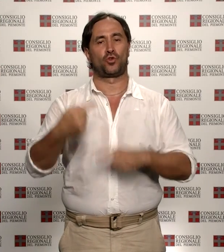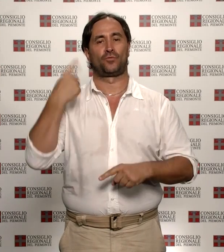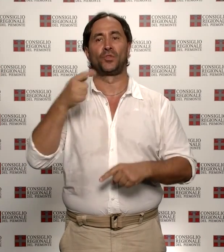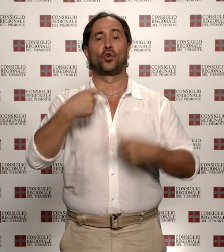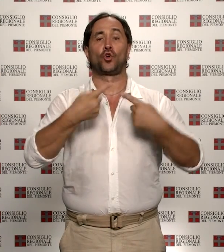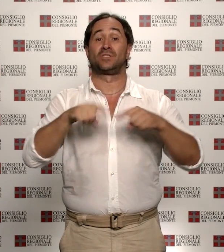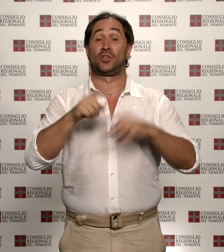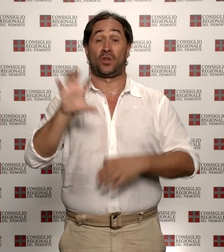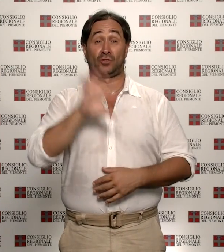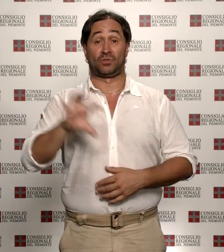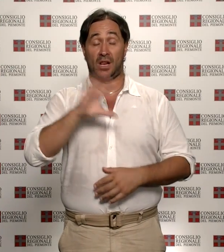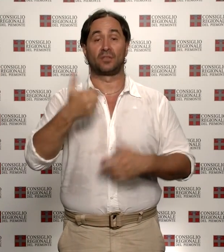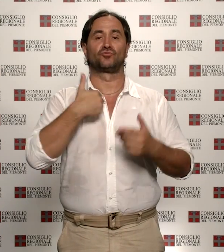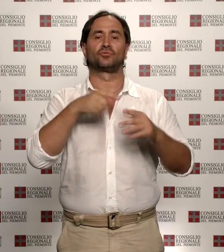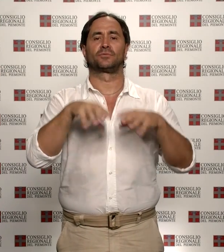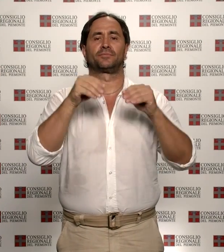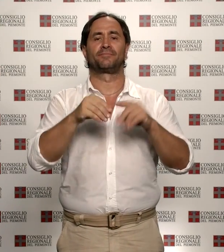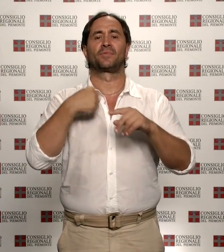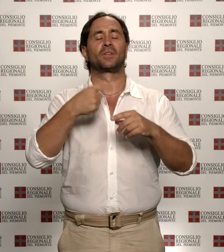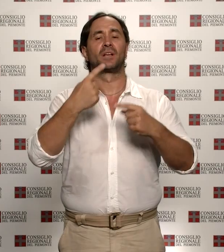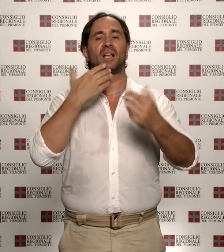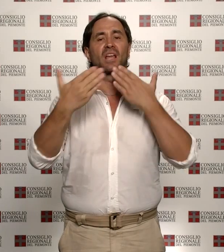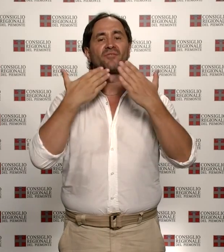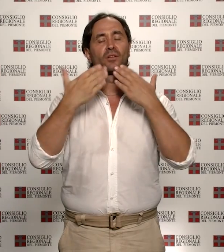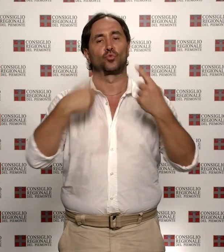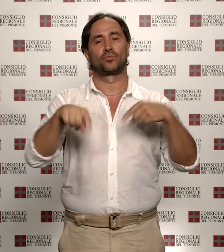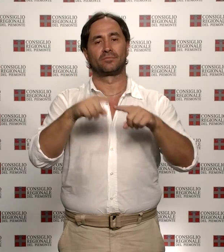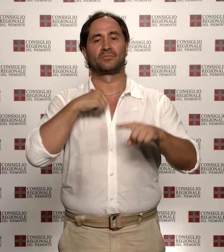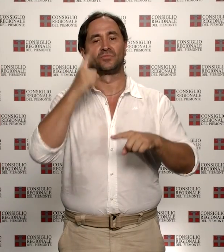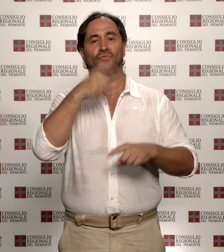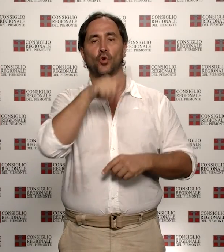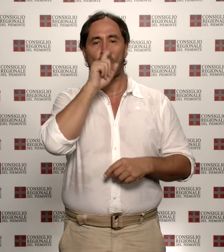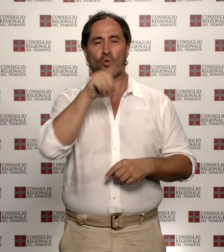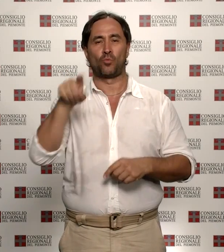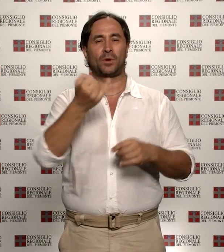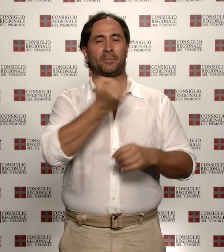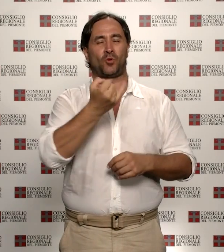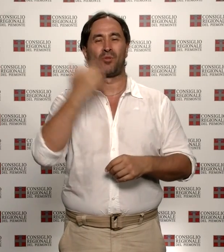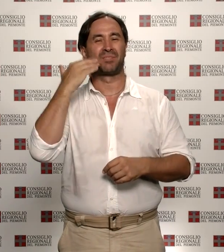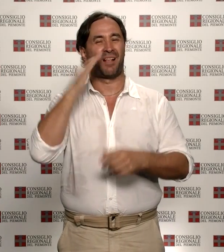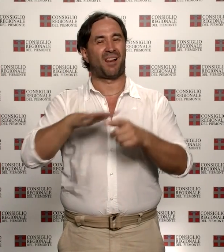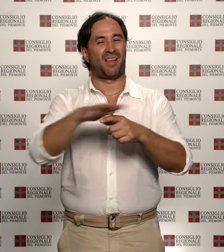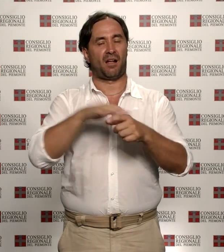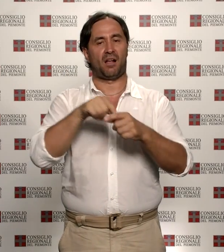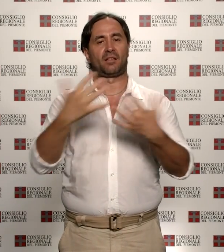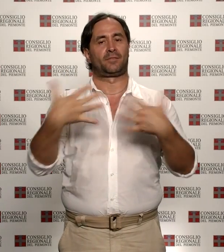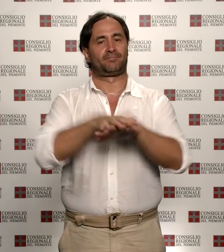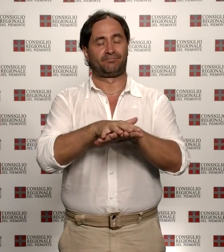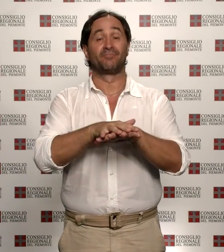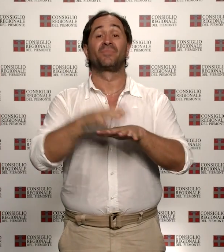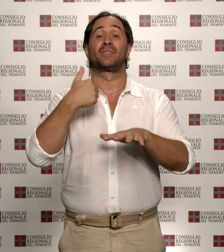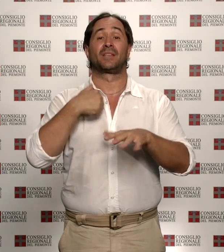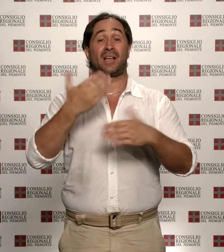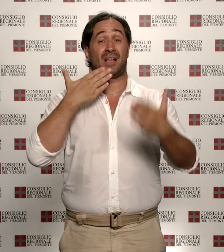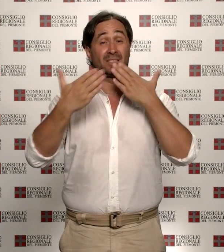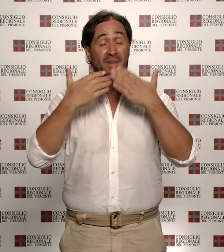regionale ha dato il via libera all'indizione del referendum per la fusione di tre piccoli comuni nel biellese. L'Assemblea ha poi proseguito l'esame